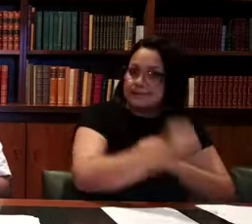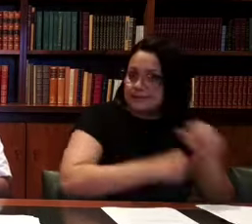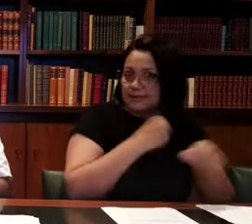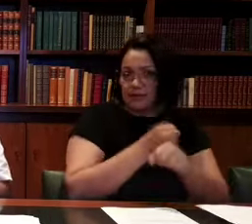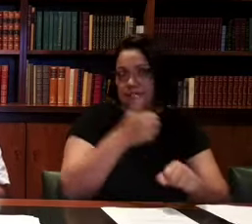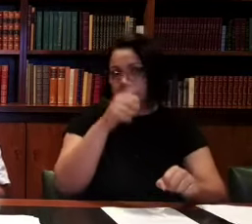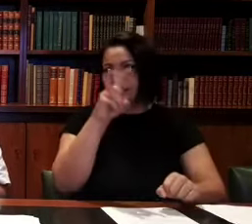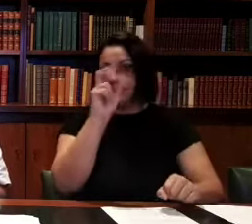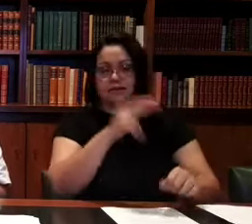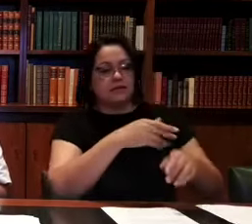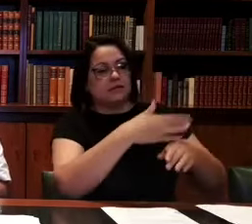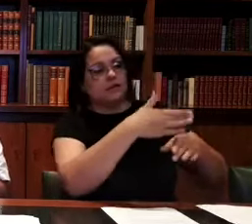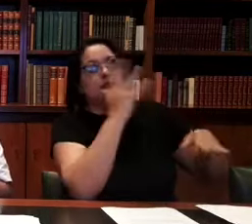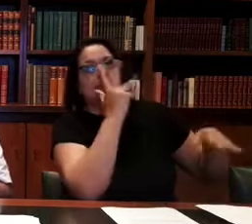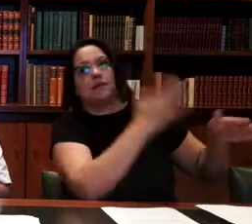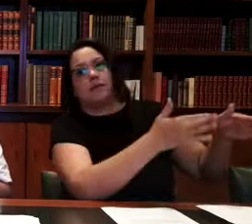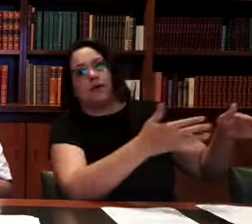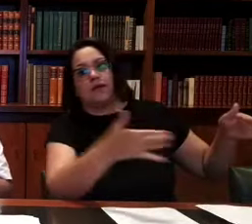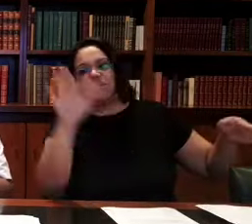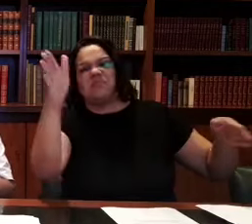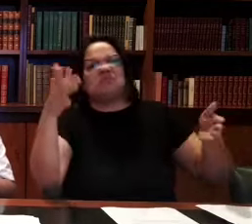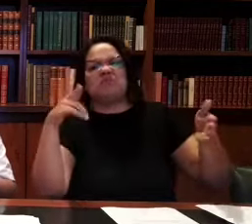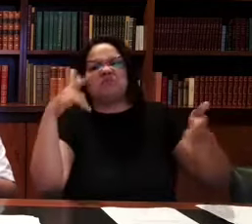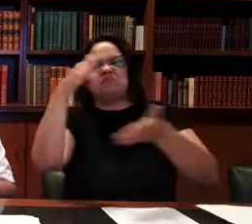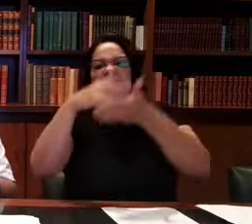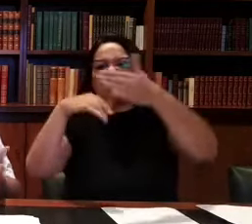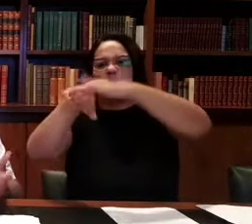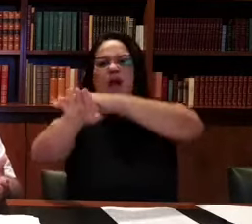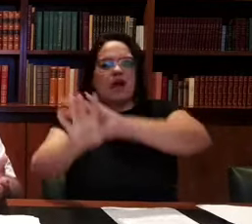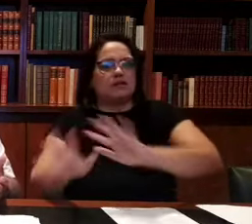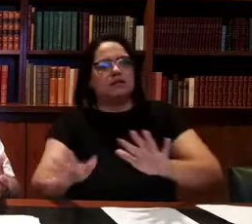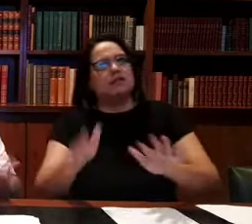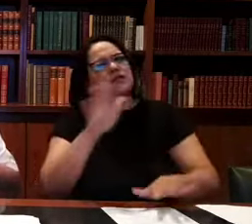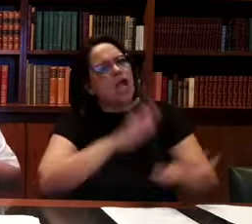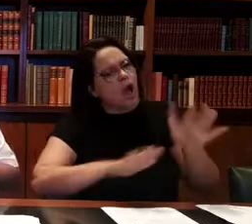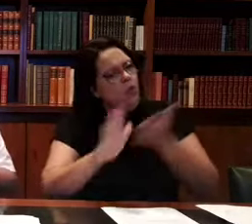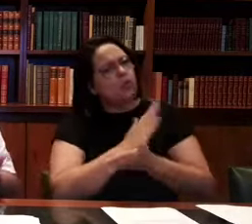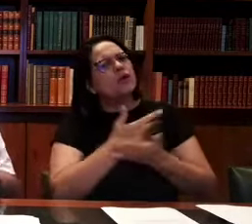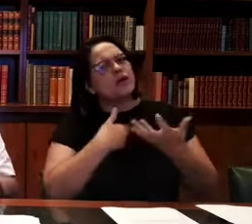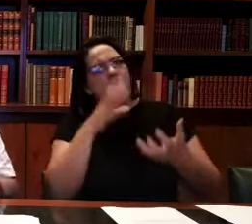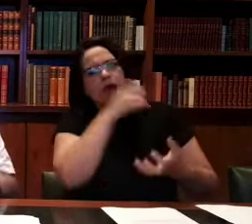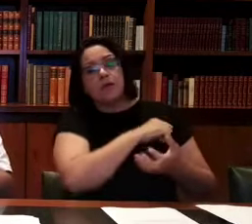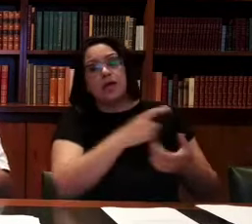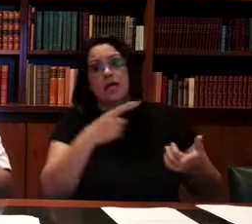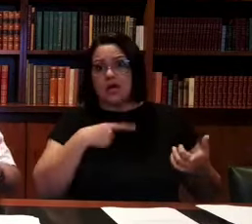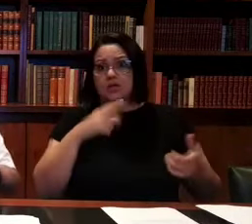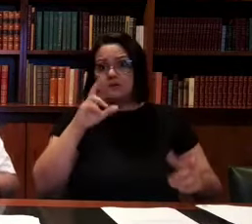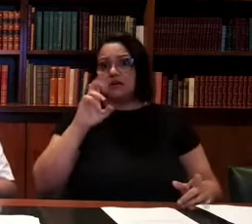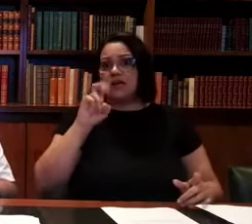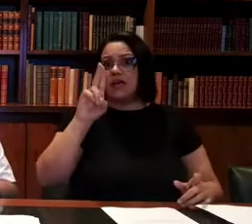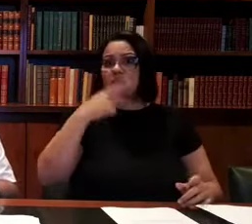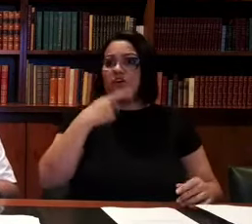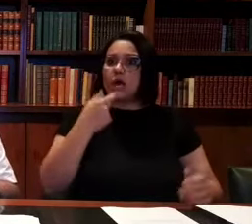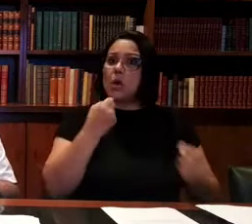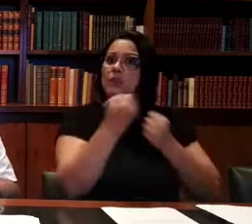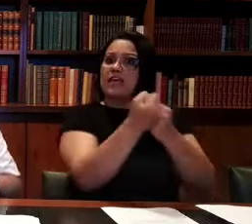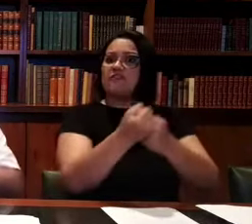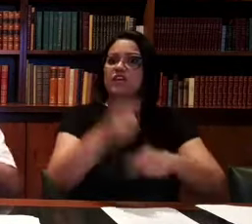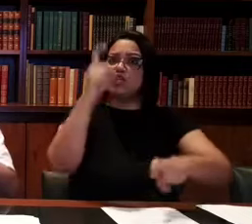processo foi arquivado na frente tu tem certas coisas que a gente gosta se você terceira idade e eu só helmo Supremo Apologia e******